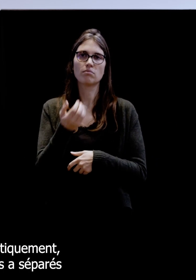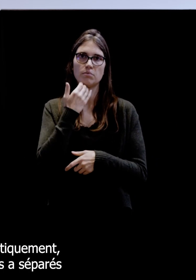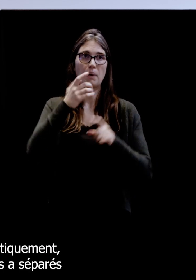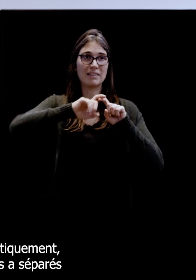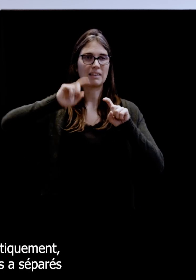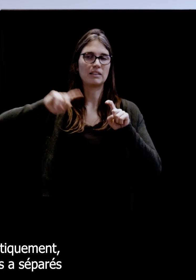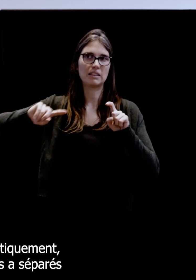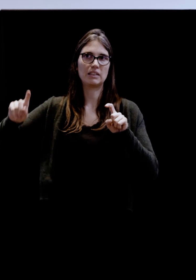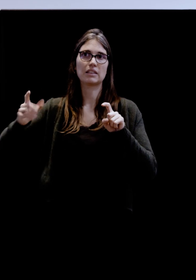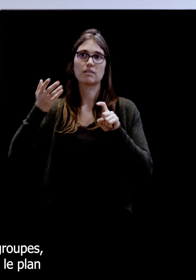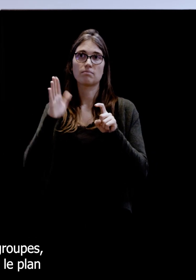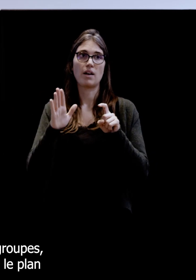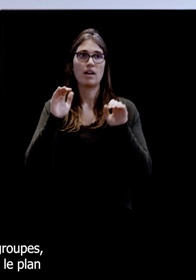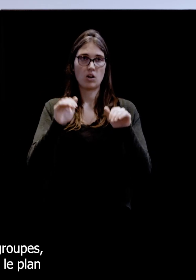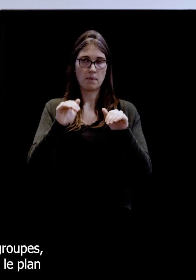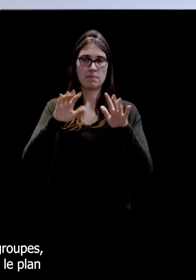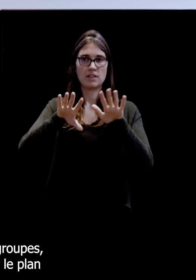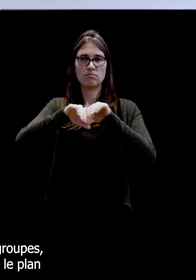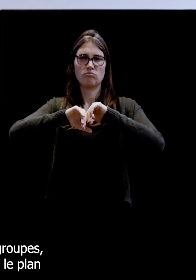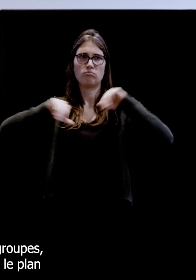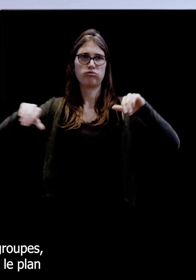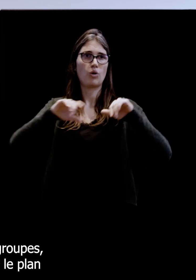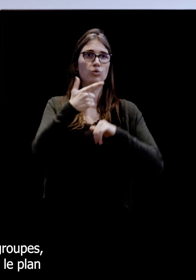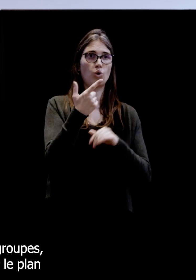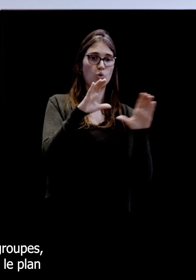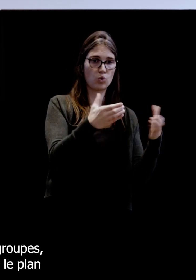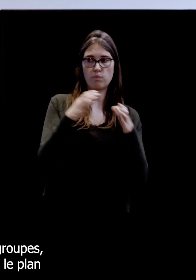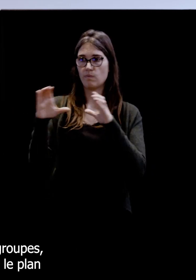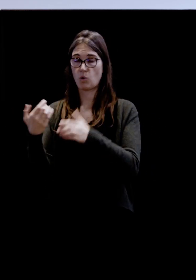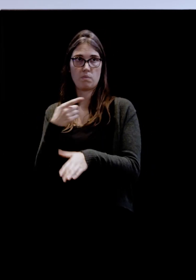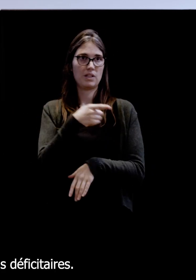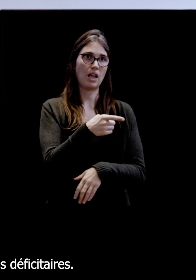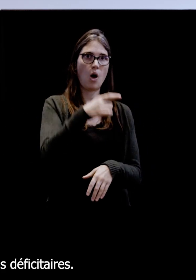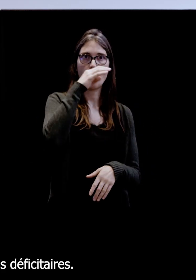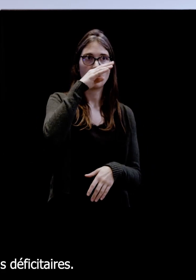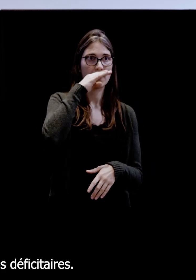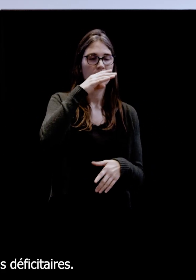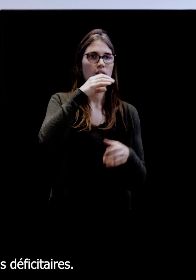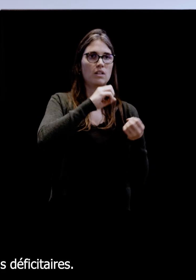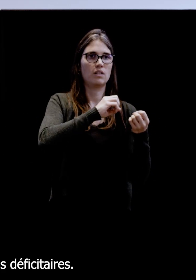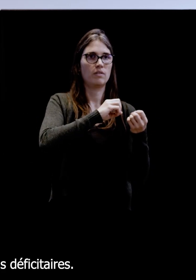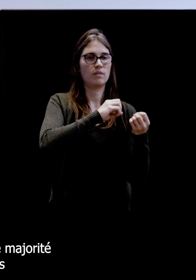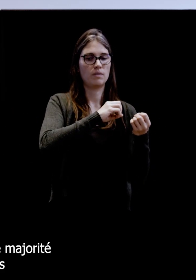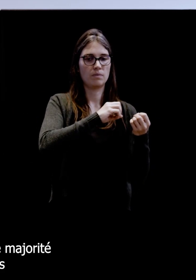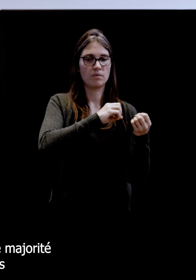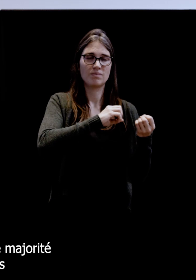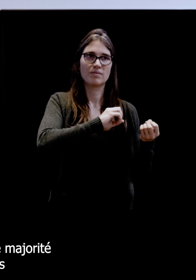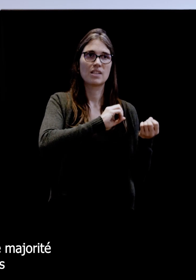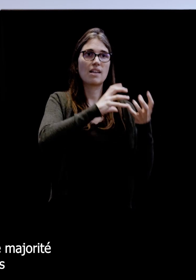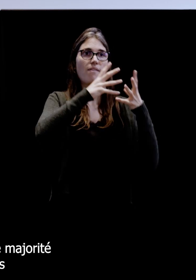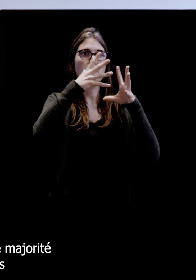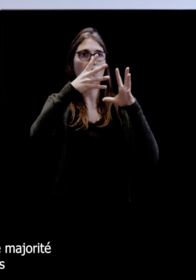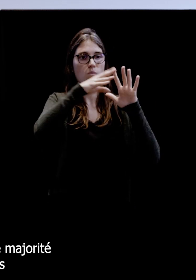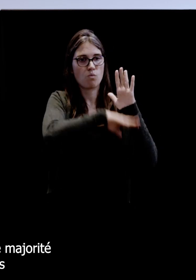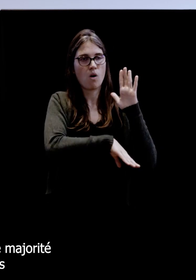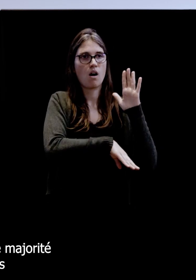montré qu'on les a séparés grosso modo en 2 groupes, les plus déficitaires sur le plan développemental et les moins déficitaires, et on a vu que